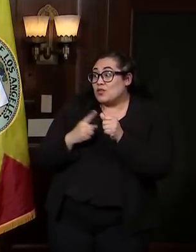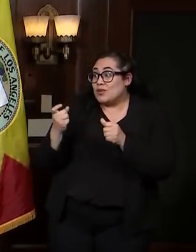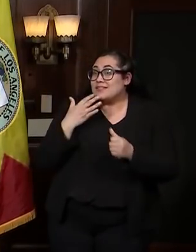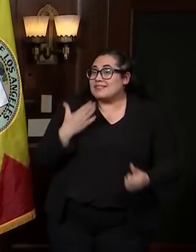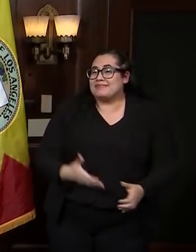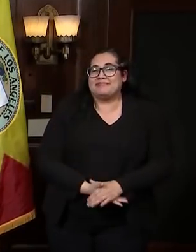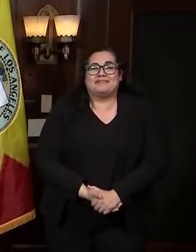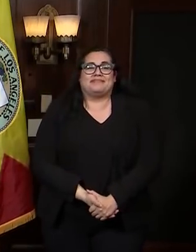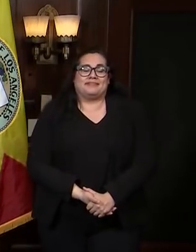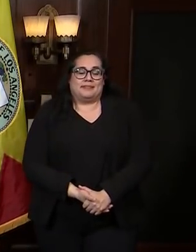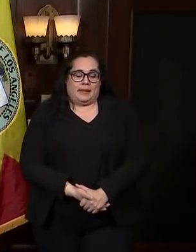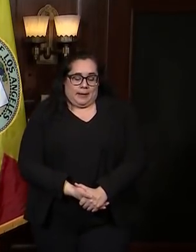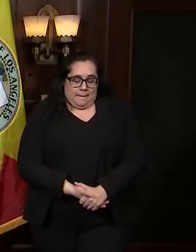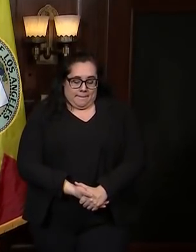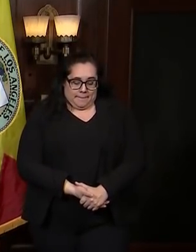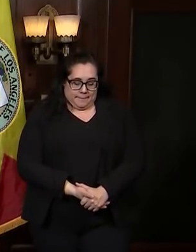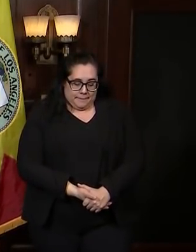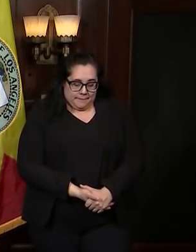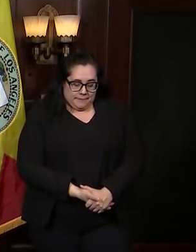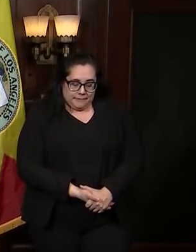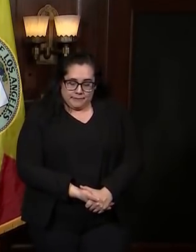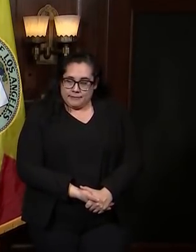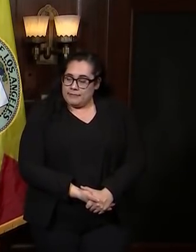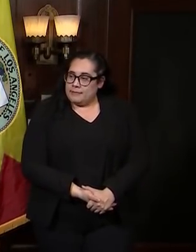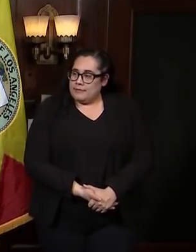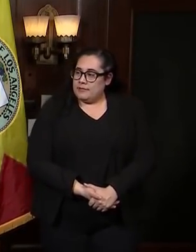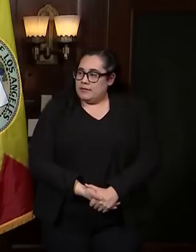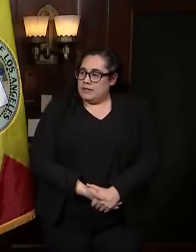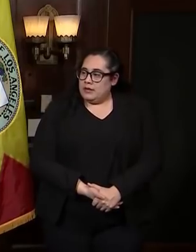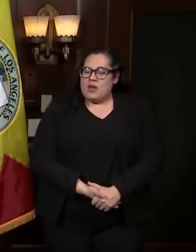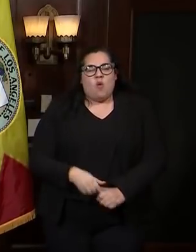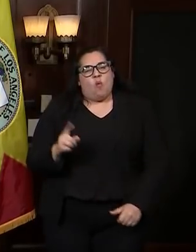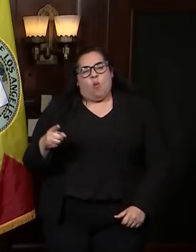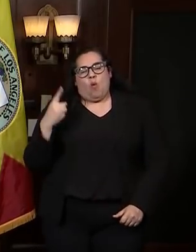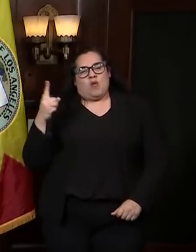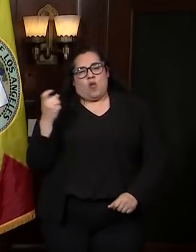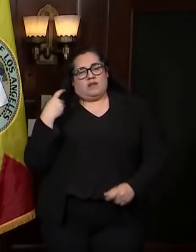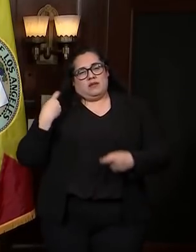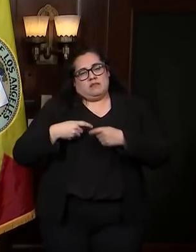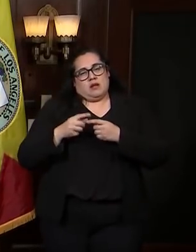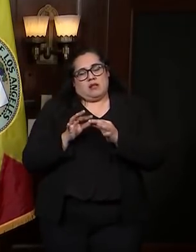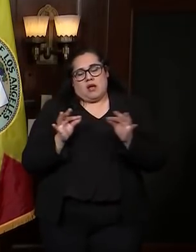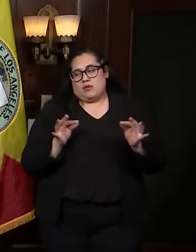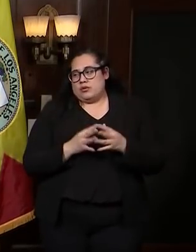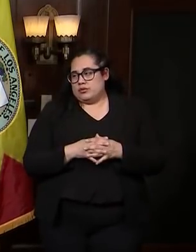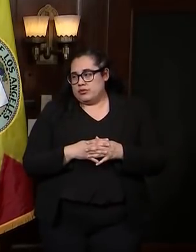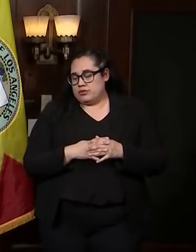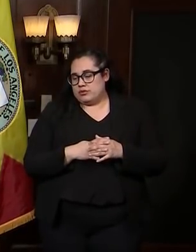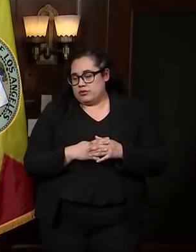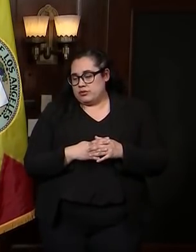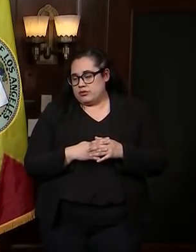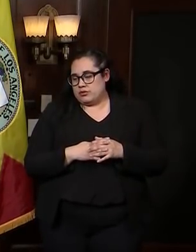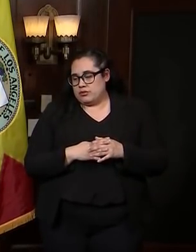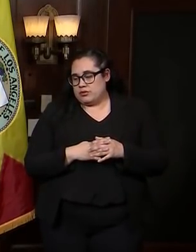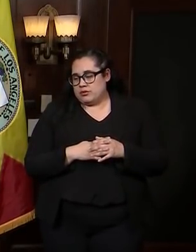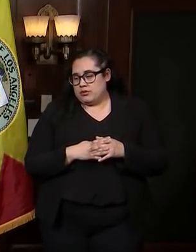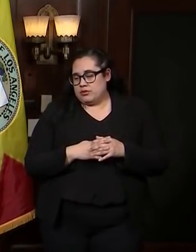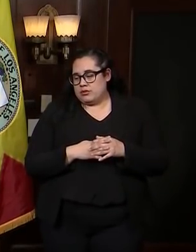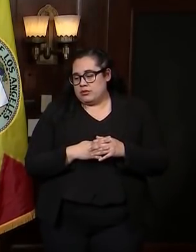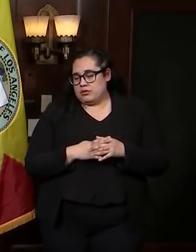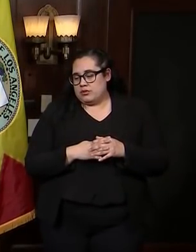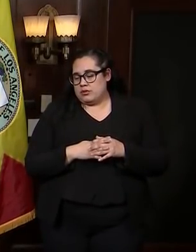Thank you. First question, please. And our only question from Spanish comes from the line of Leon Krause